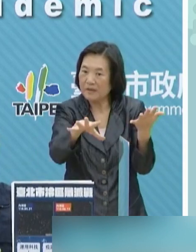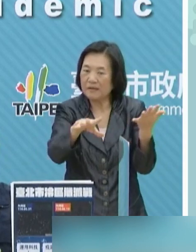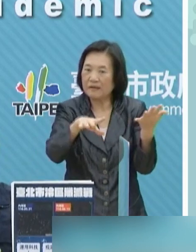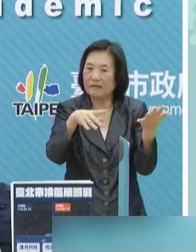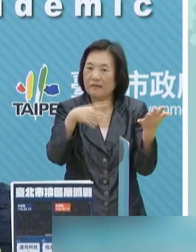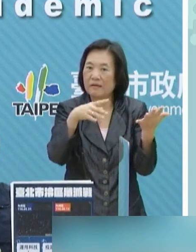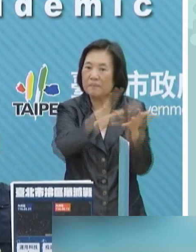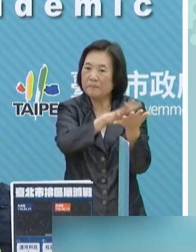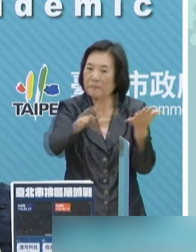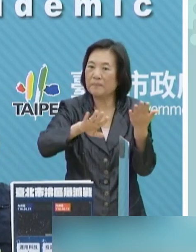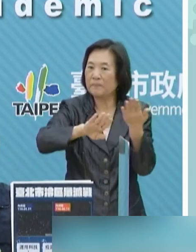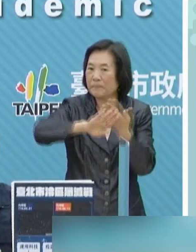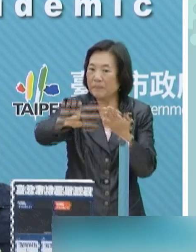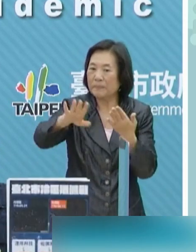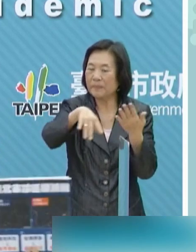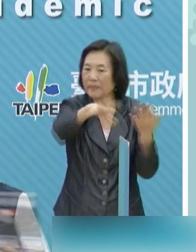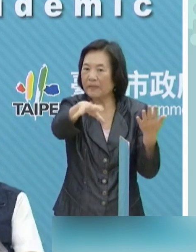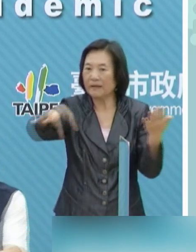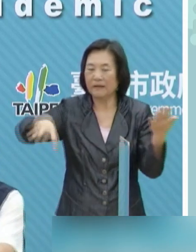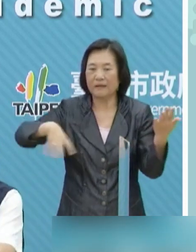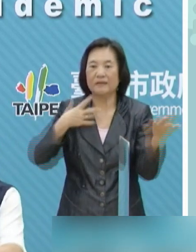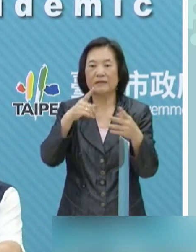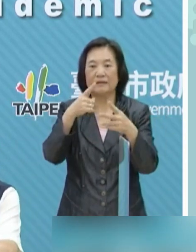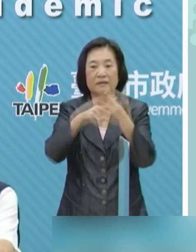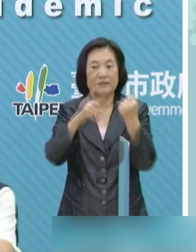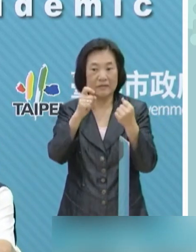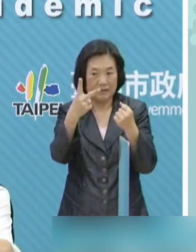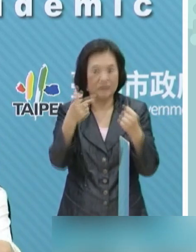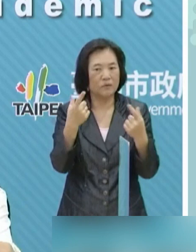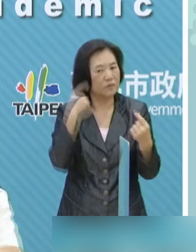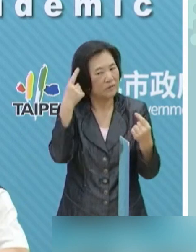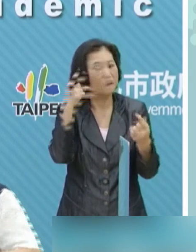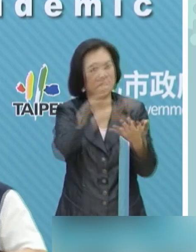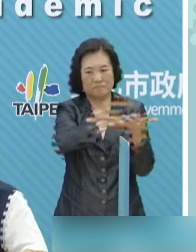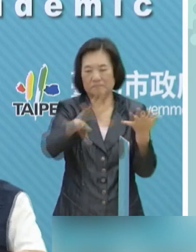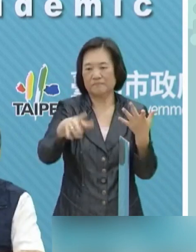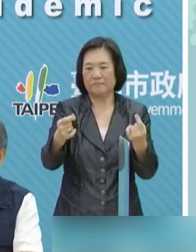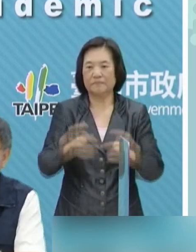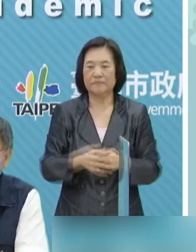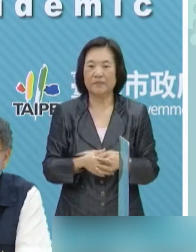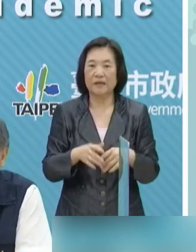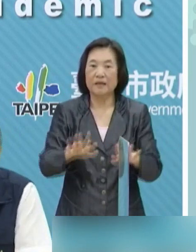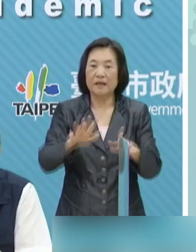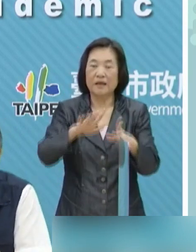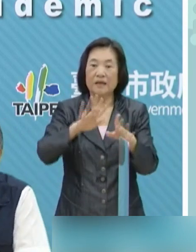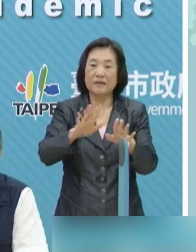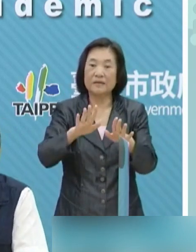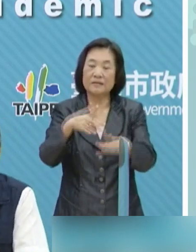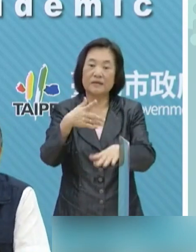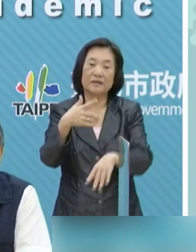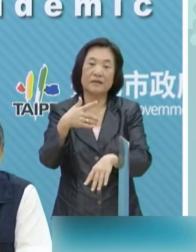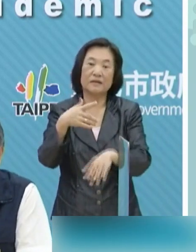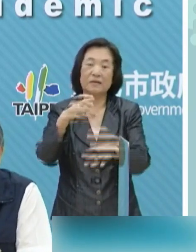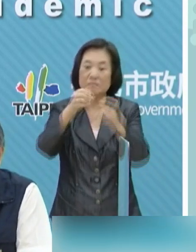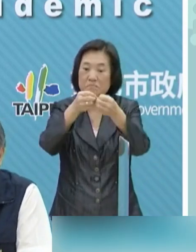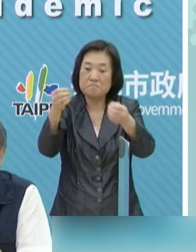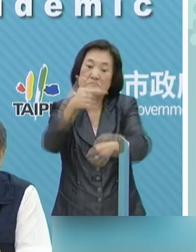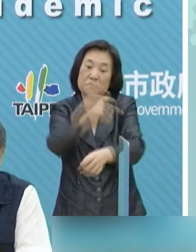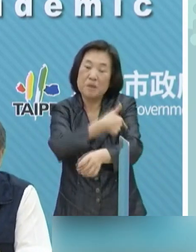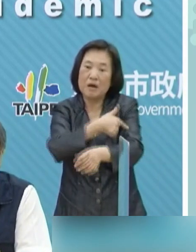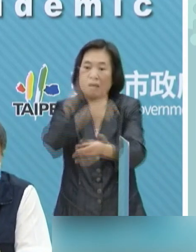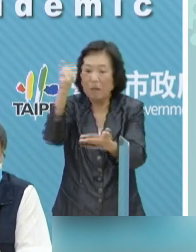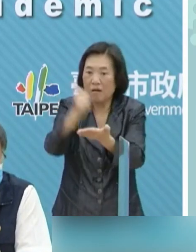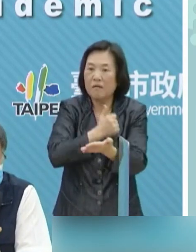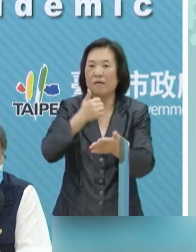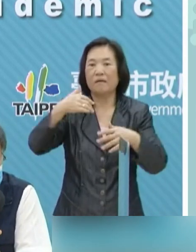哦，啊马上做快筛，马上做 PCR， 快筛阳性再做 PCR 啊，有问题的就马上把它截断。所以说透